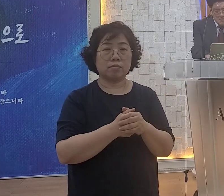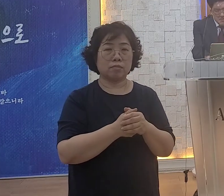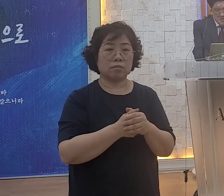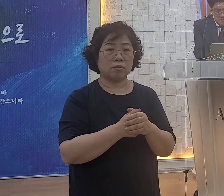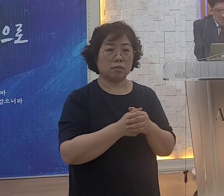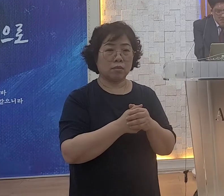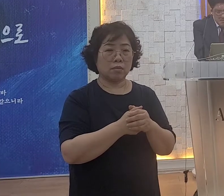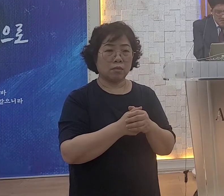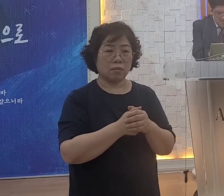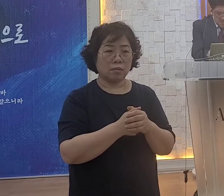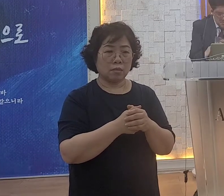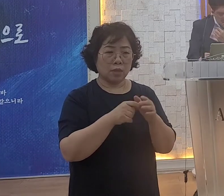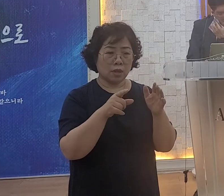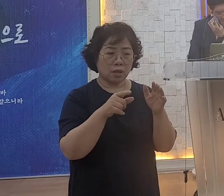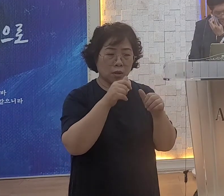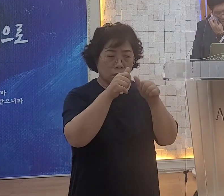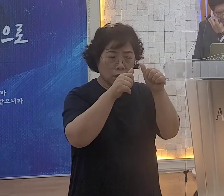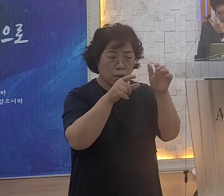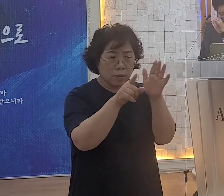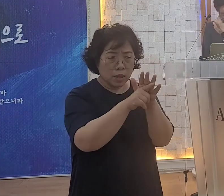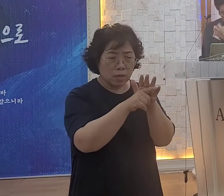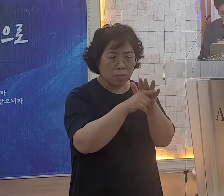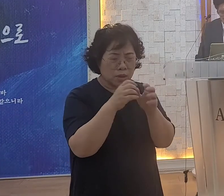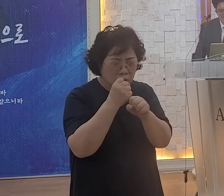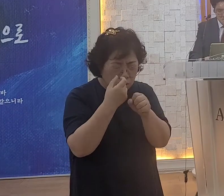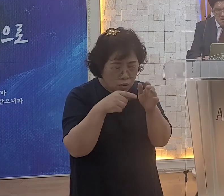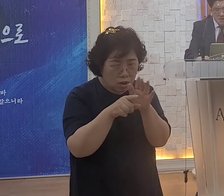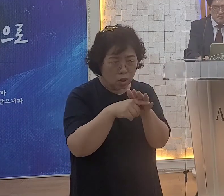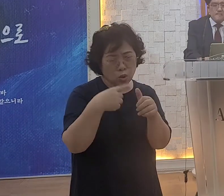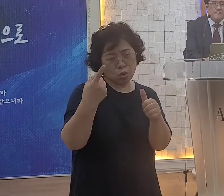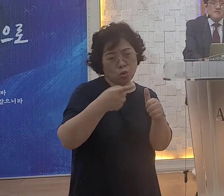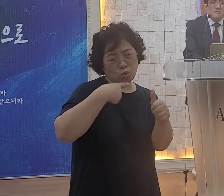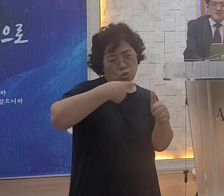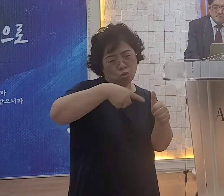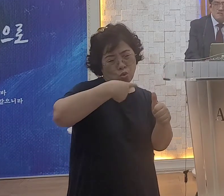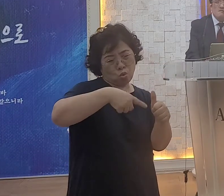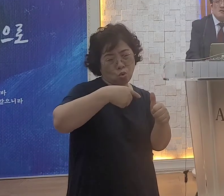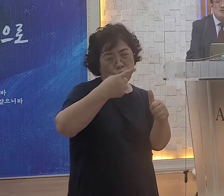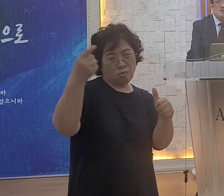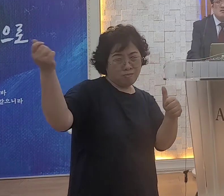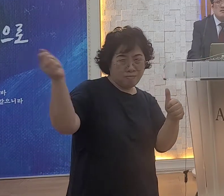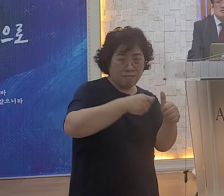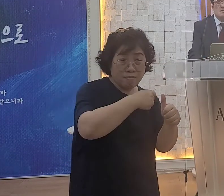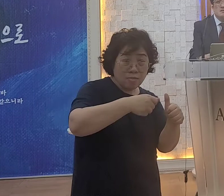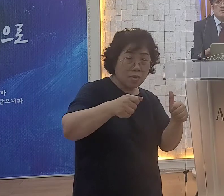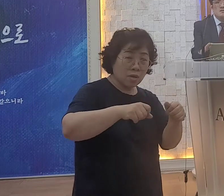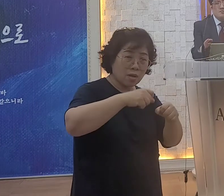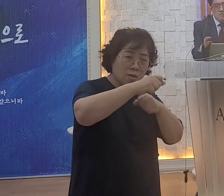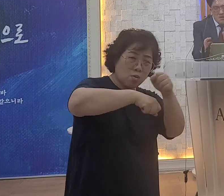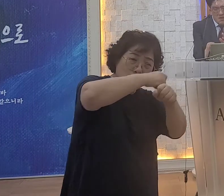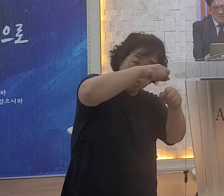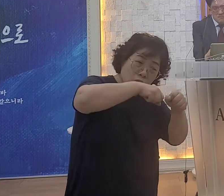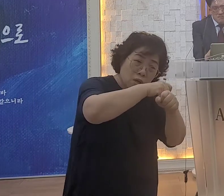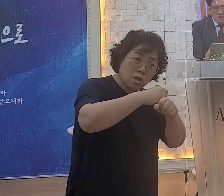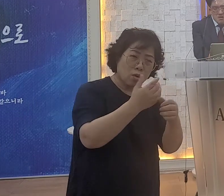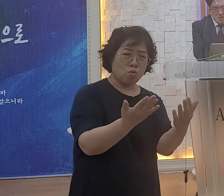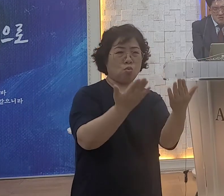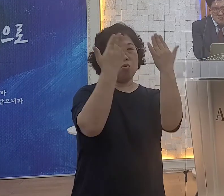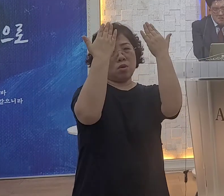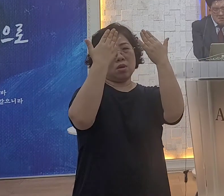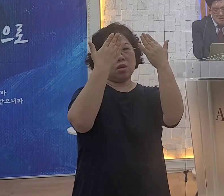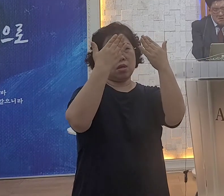그들은 믿음을 지키기 위해서 조롱과 채찍과 결박과 또 옥에